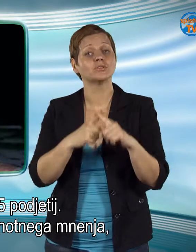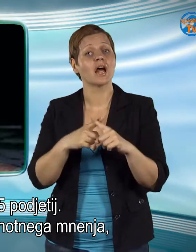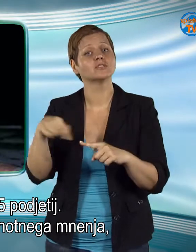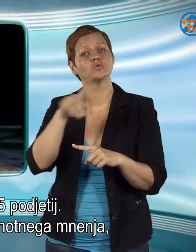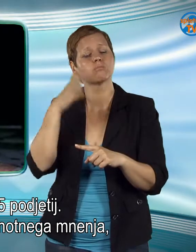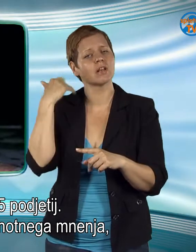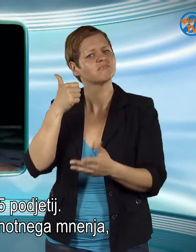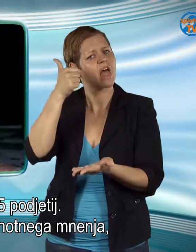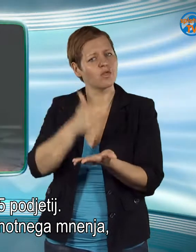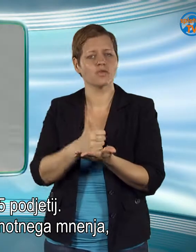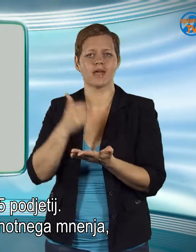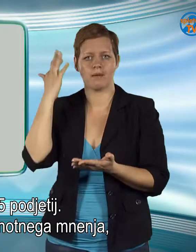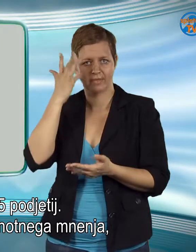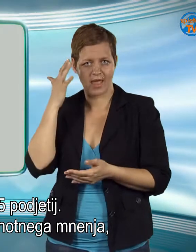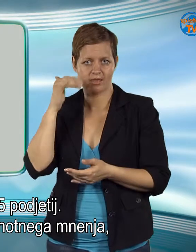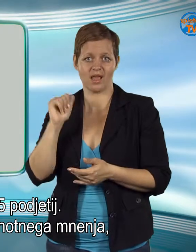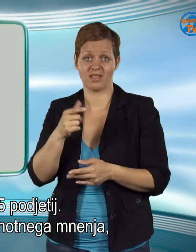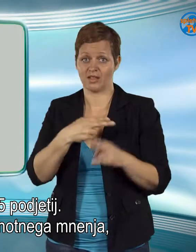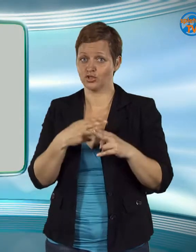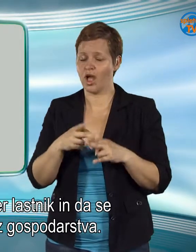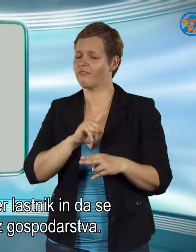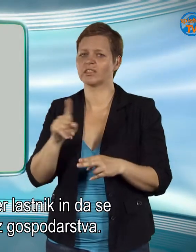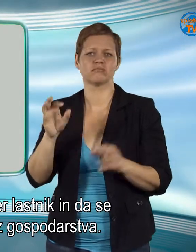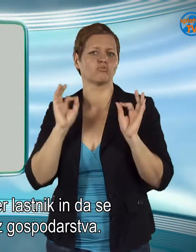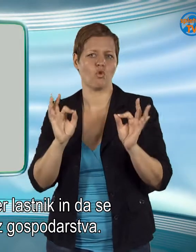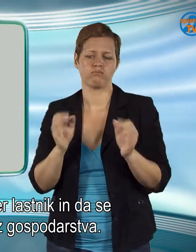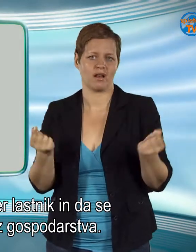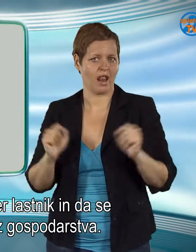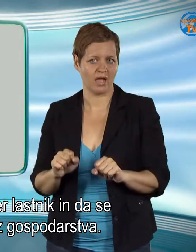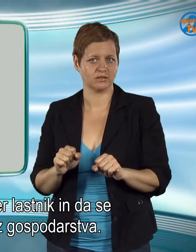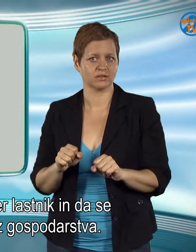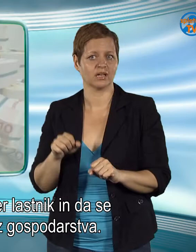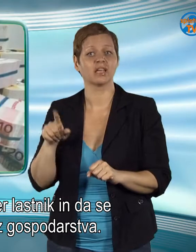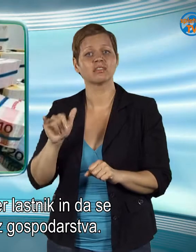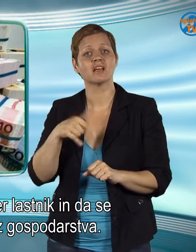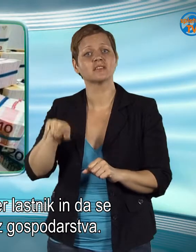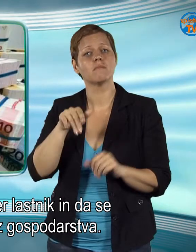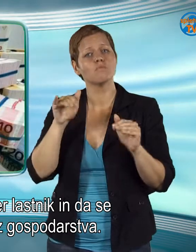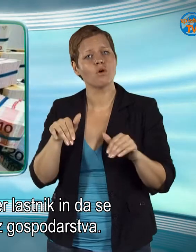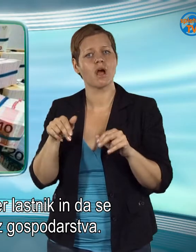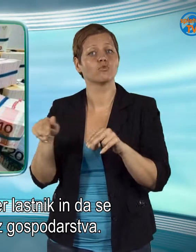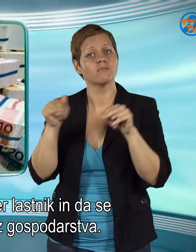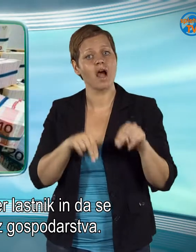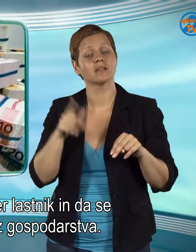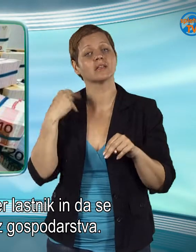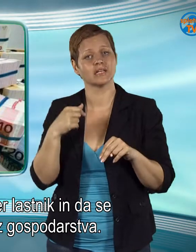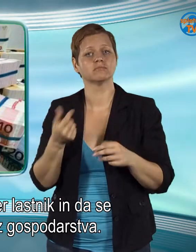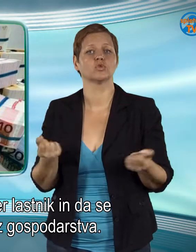Poslanci so bili enotnega mnenja, da država ni dober lastnik in da se mora umakniti iz gospodarstva.